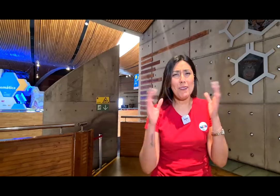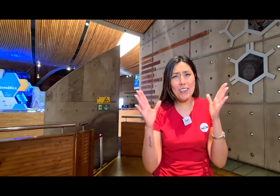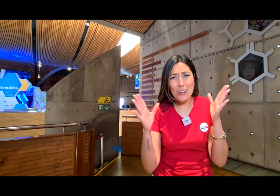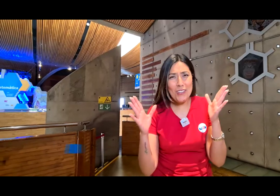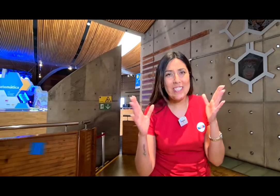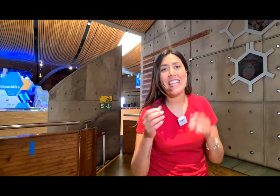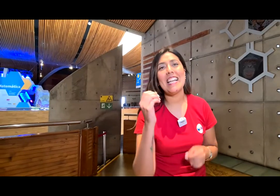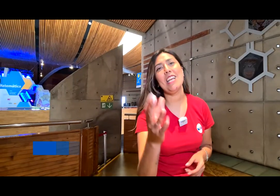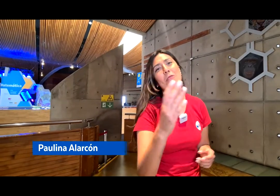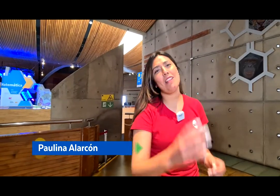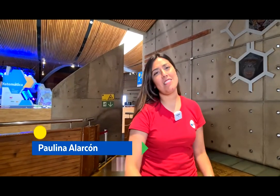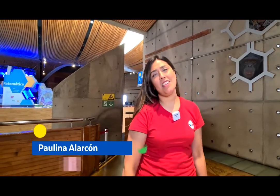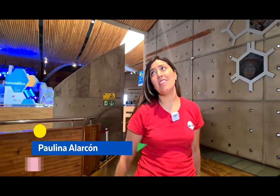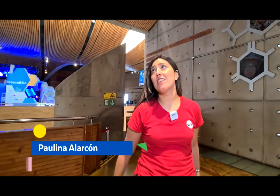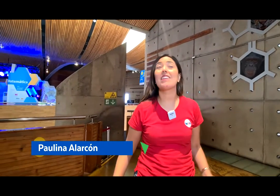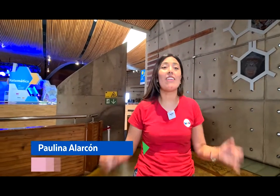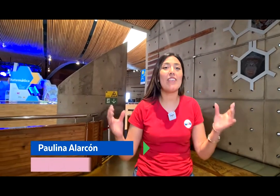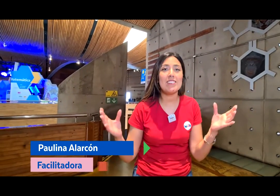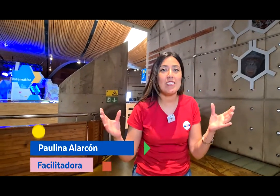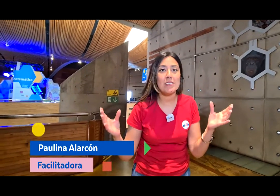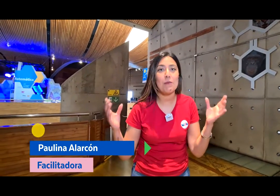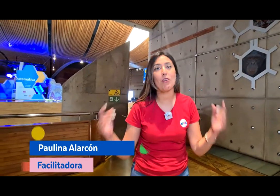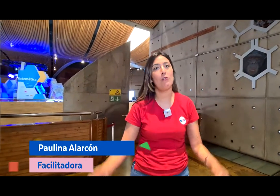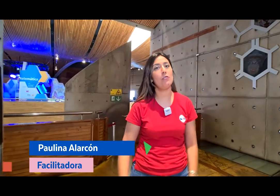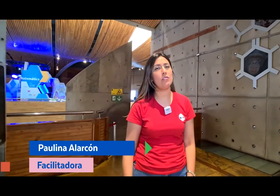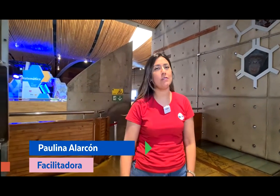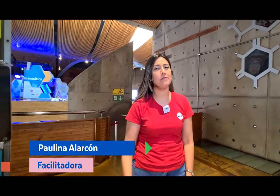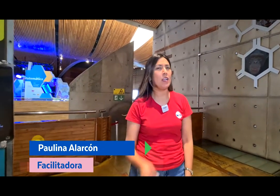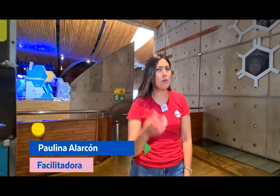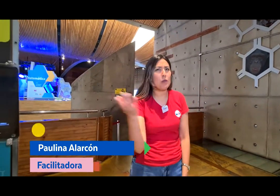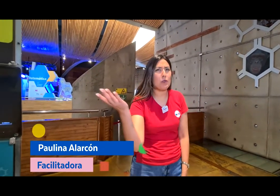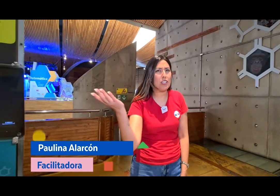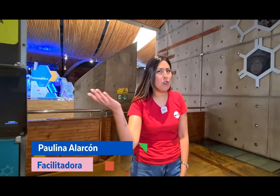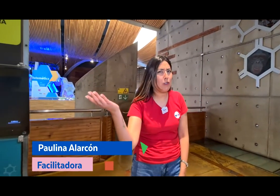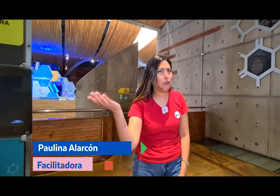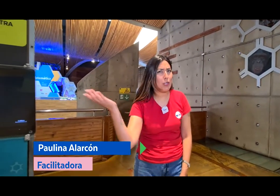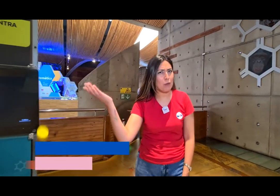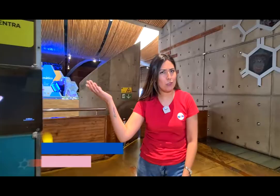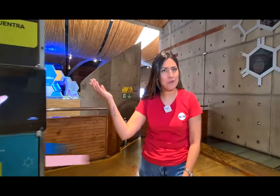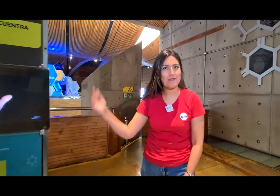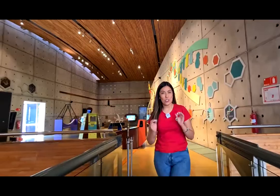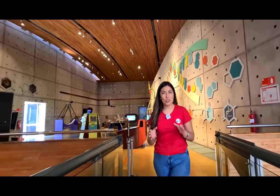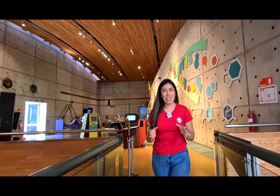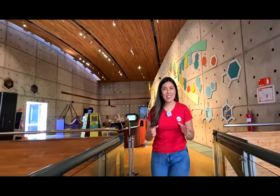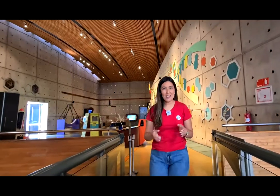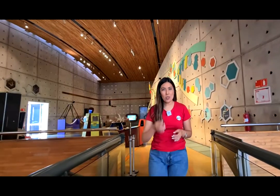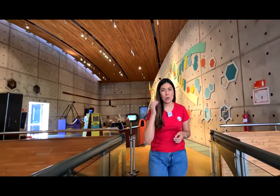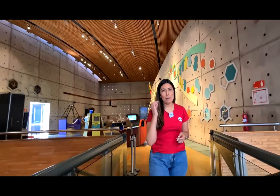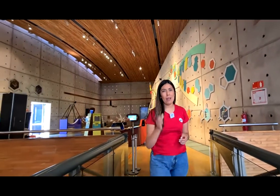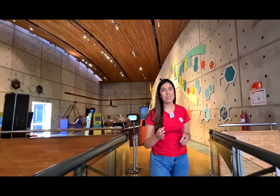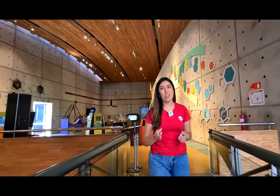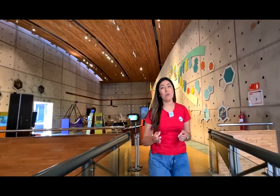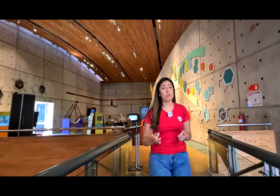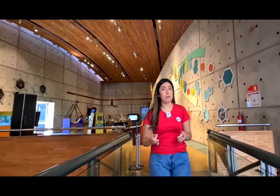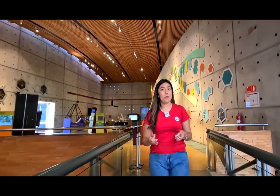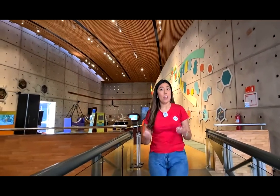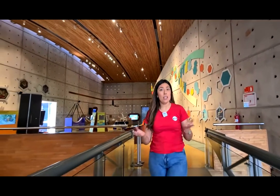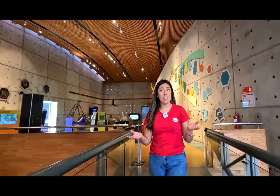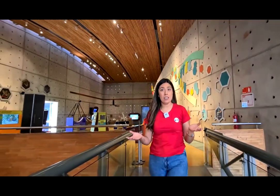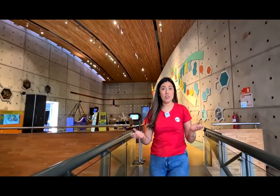Perdón, lengua de señas. Es que a veces me confundo. ¿Pero por qué nos confundimos? Todo nace de una mal traducción. En inglés